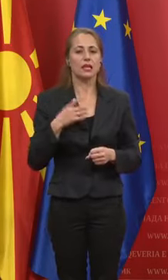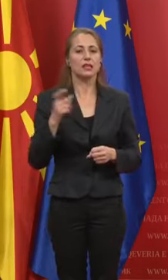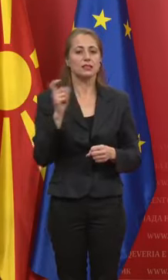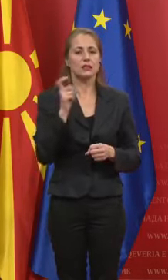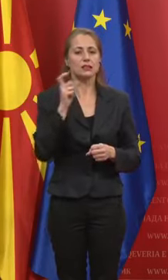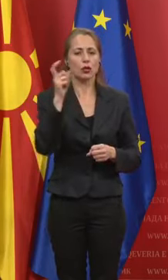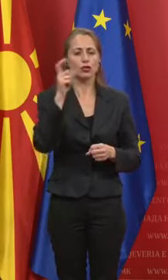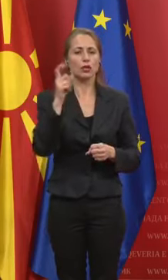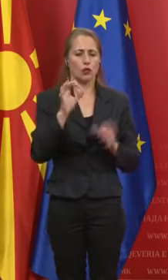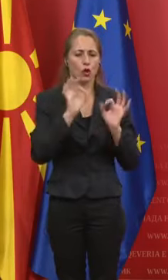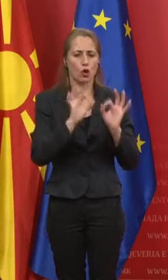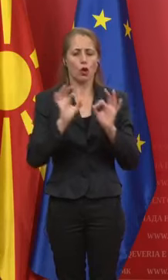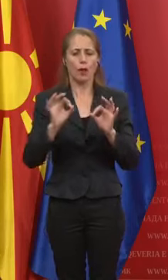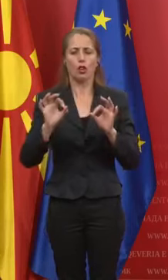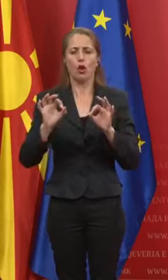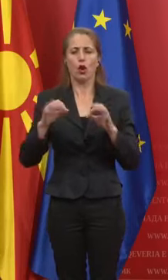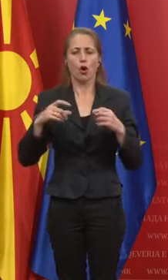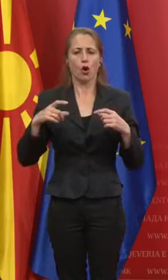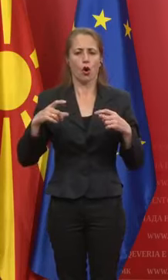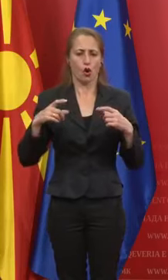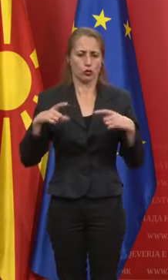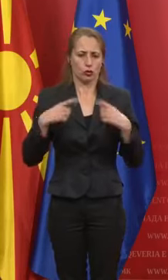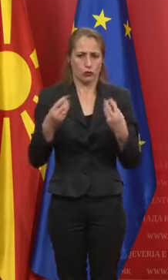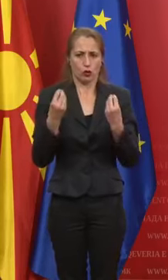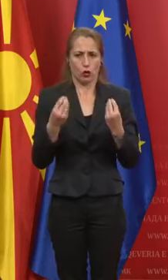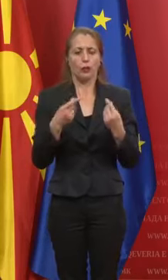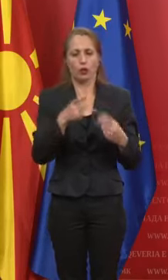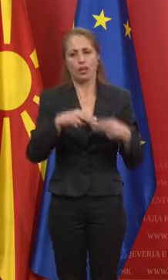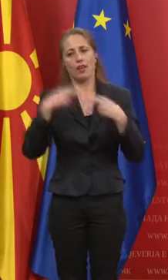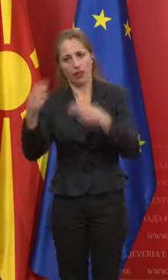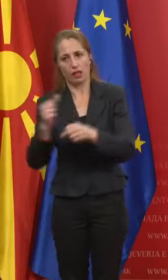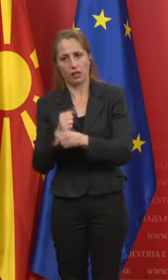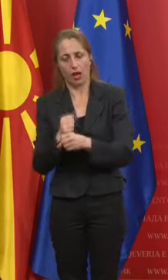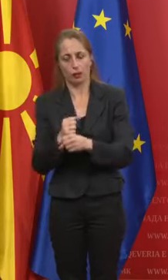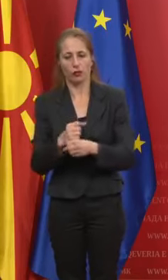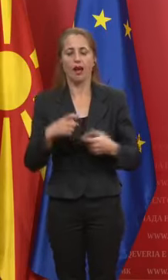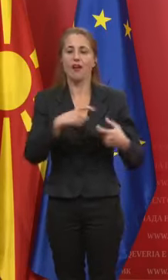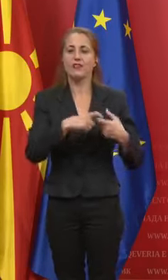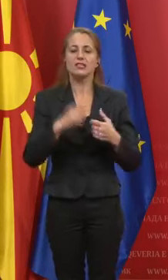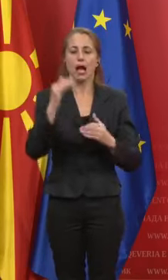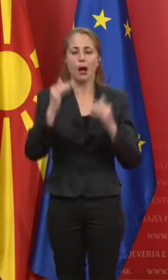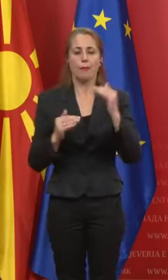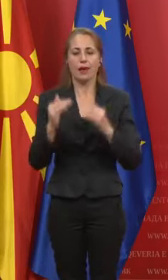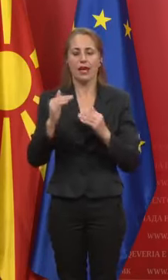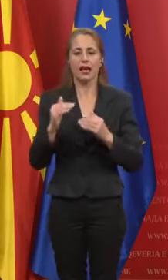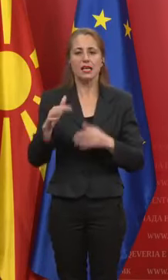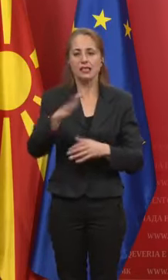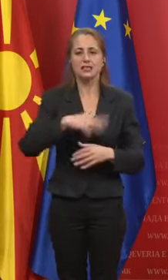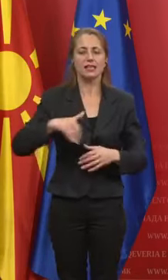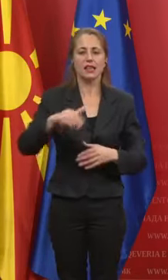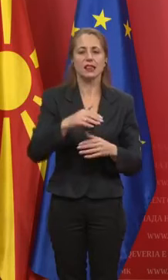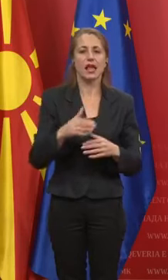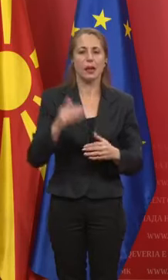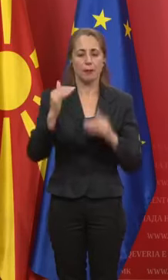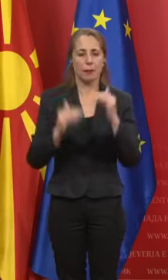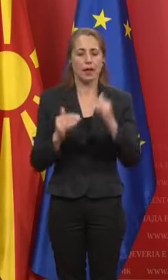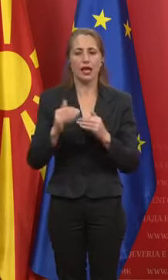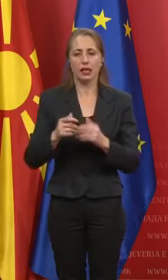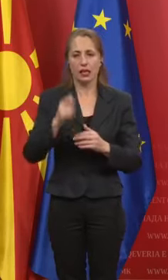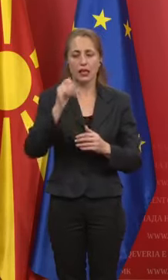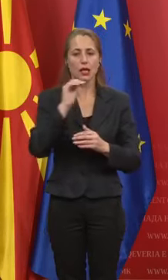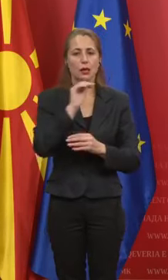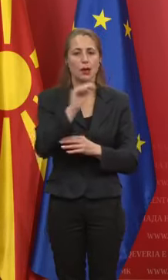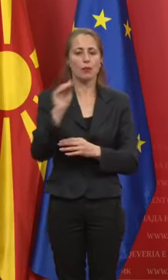нормално функционирање. Во однос на мерката, сите мерки и препораки се носат